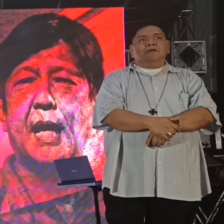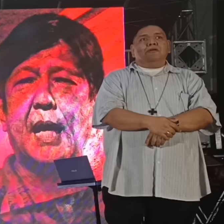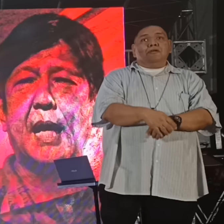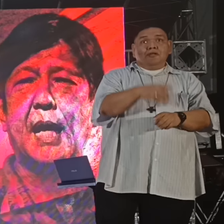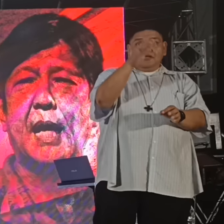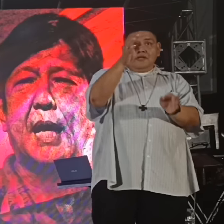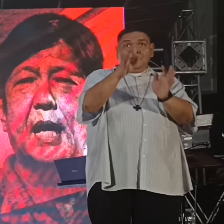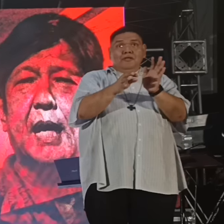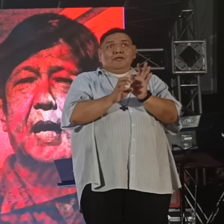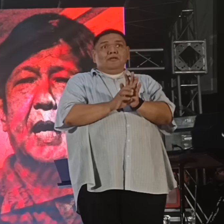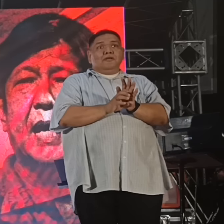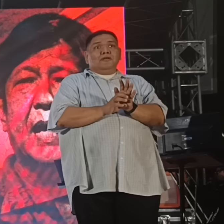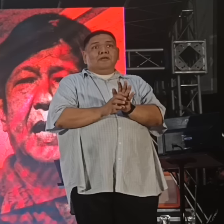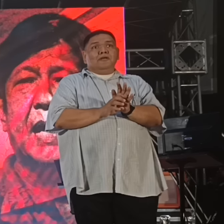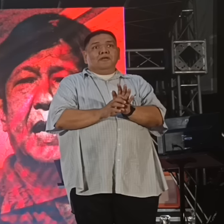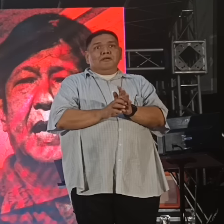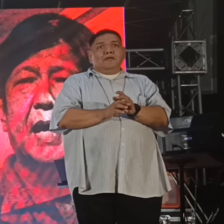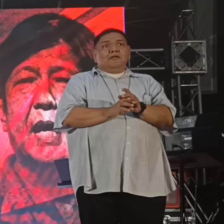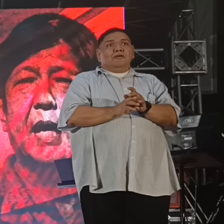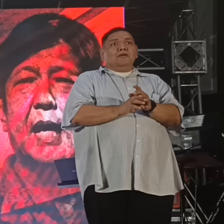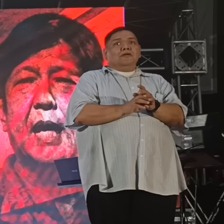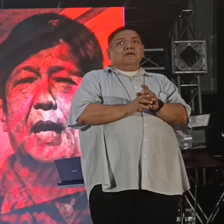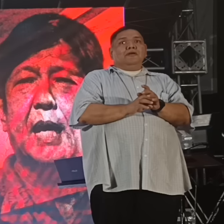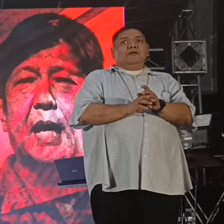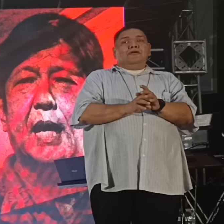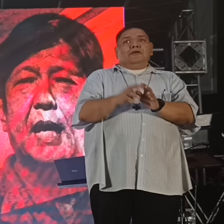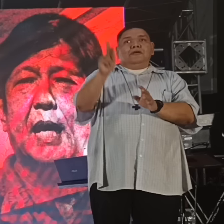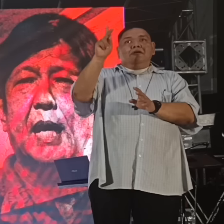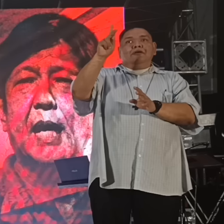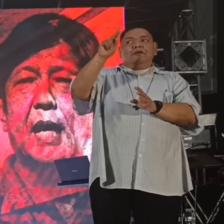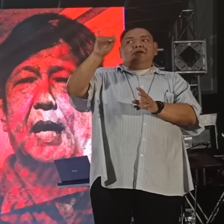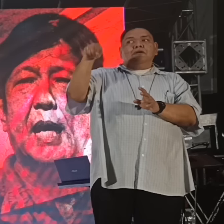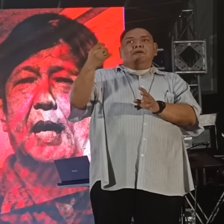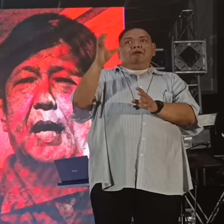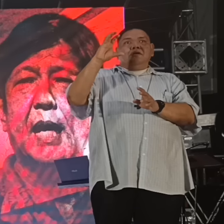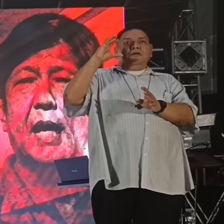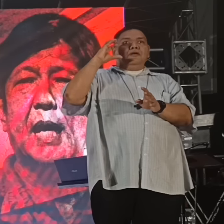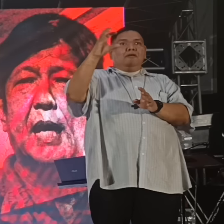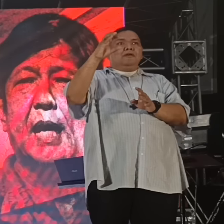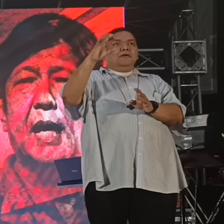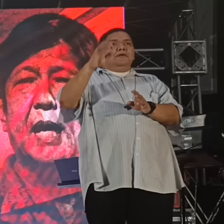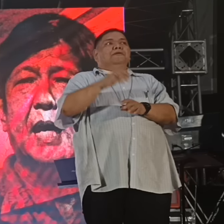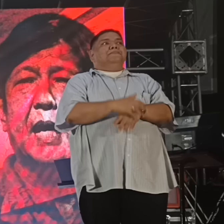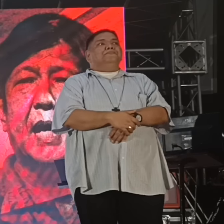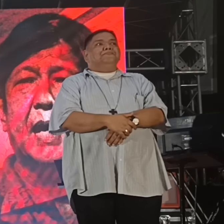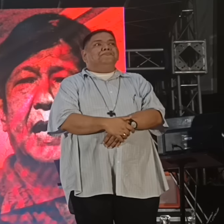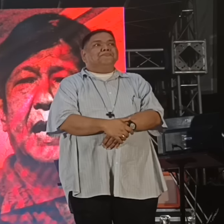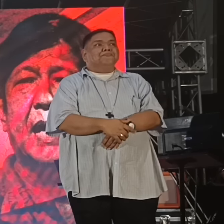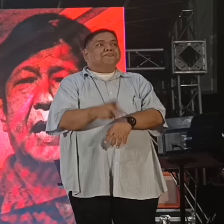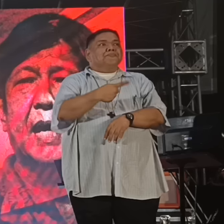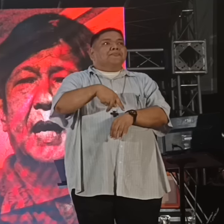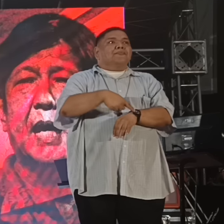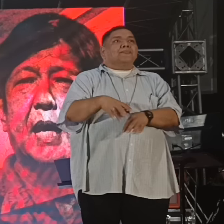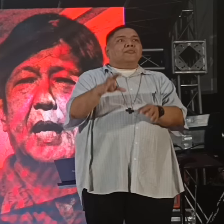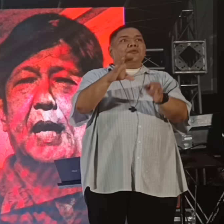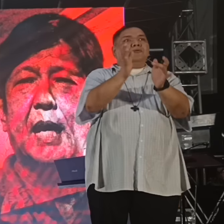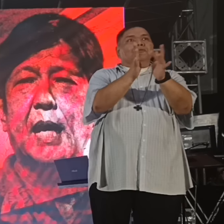po ay ang Kingdom of Jesus Christ.